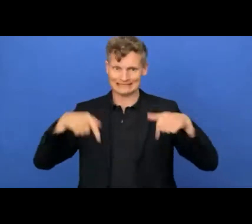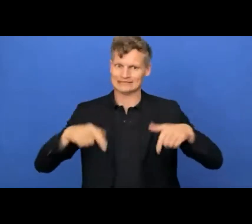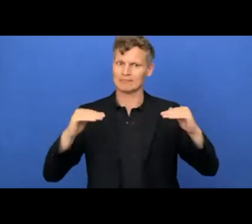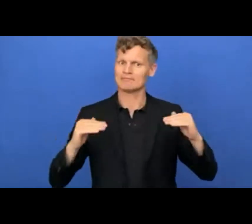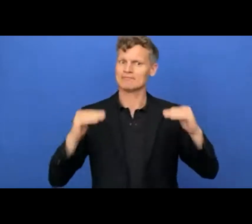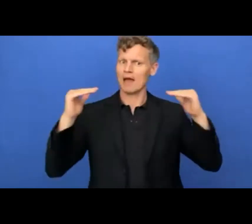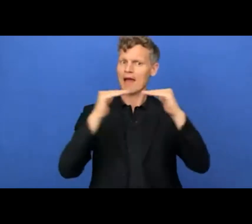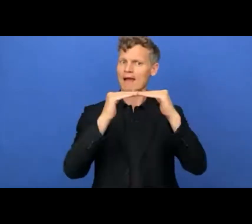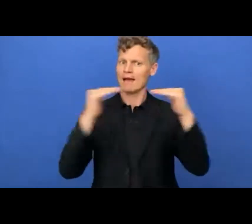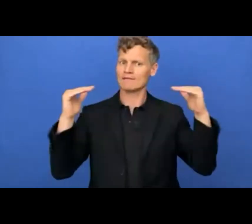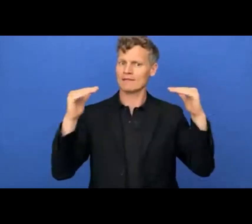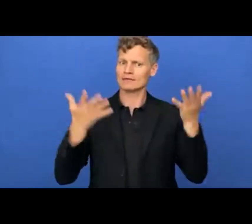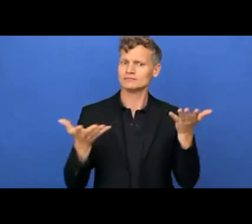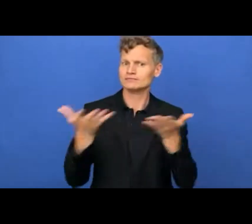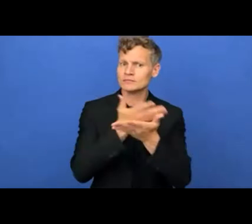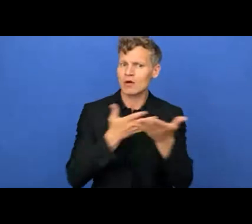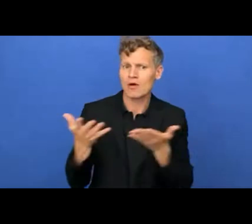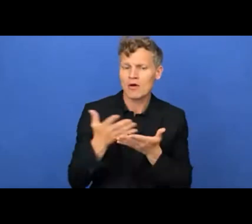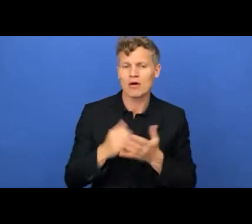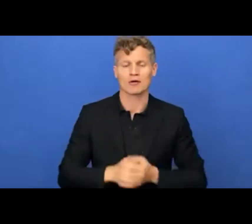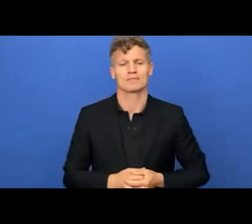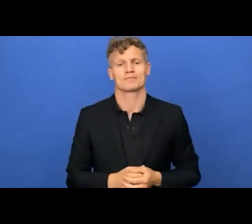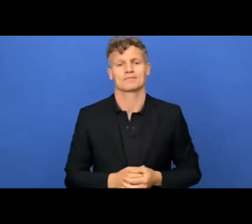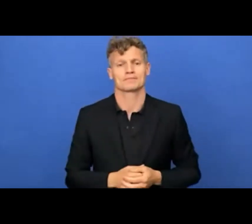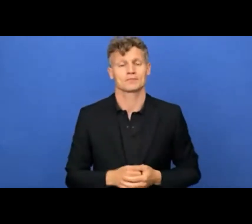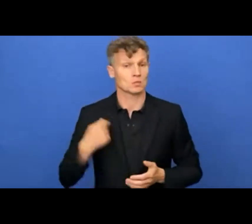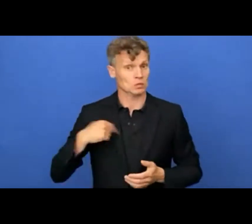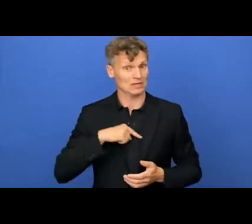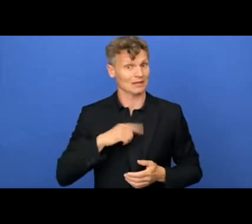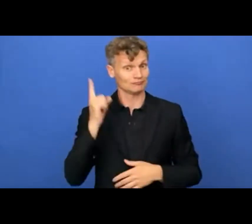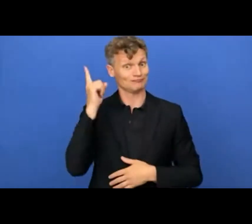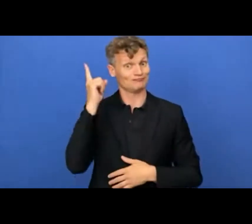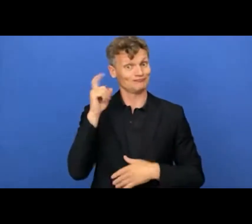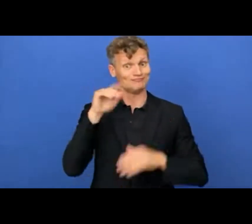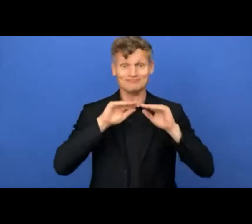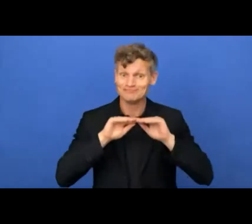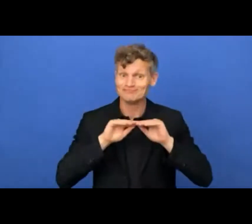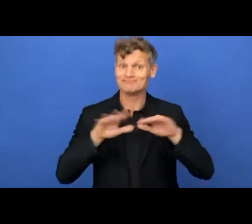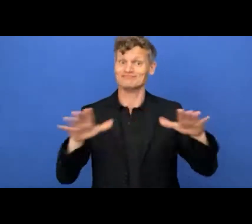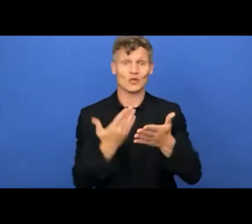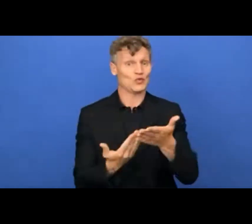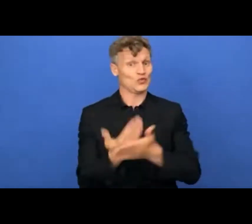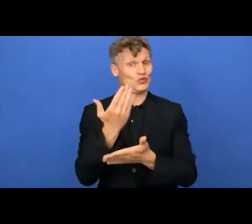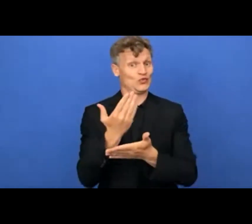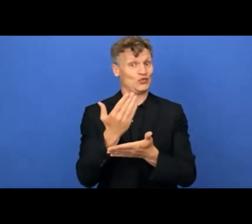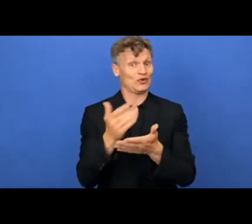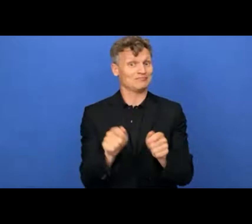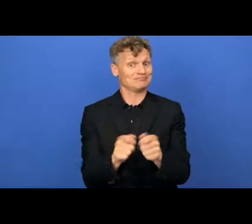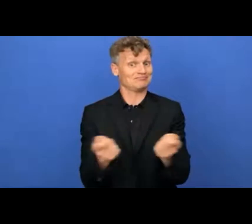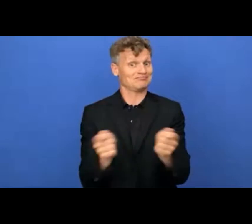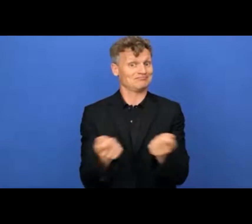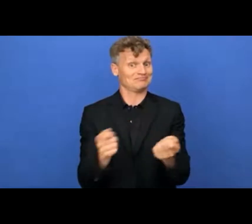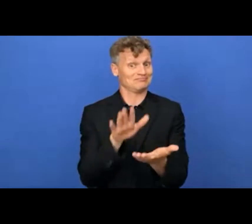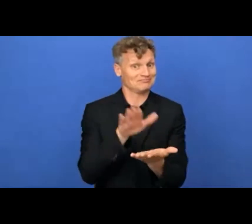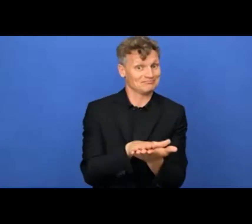nous lançons des nouvelles publications de l'UNESCO ayant les mêmes objectifs. aider les décideurs politiques